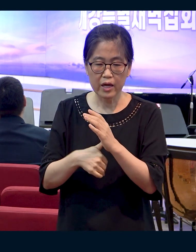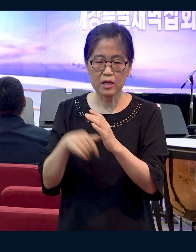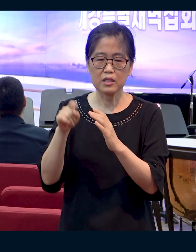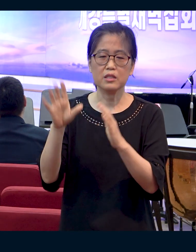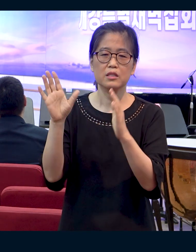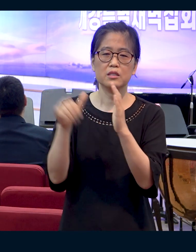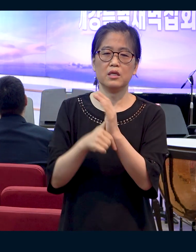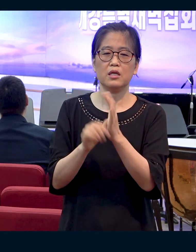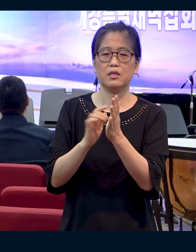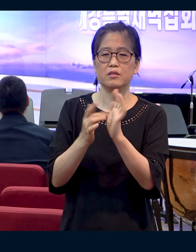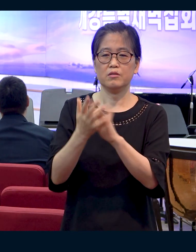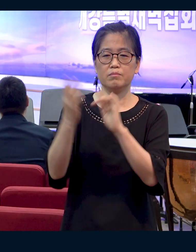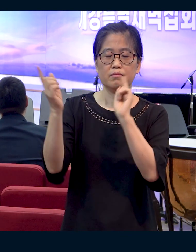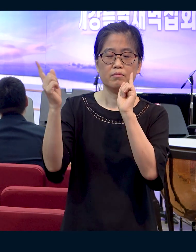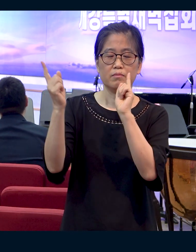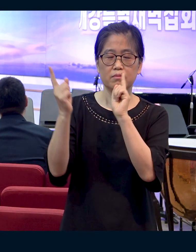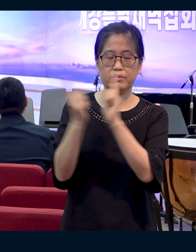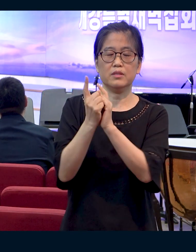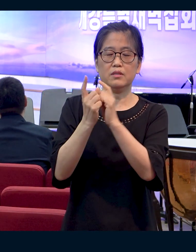거기서 깨졌어요.